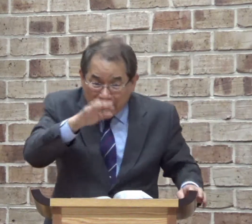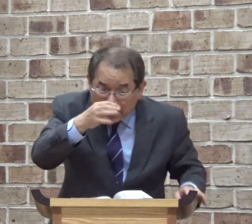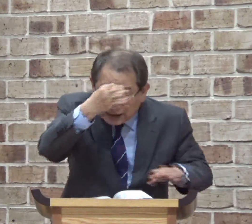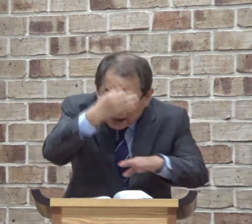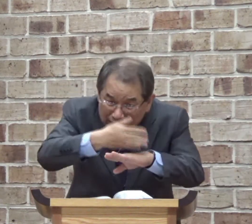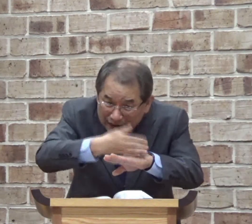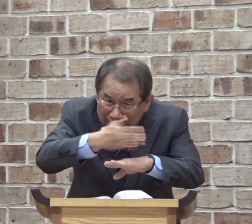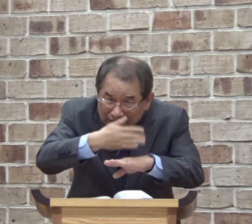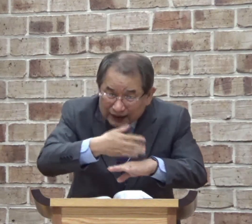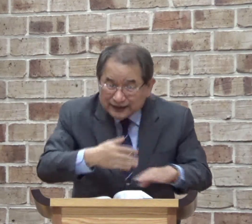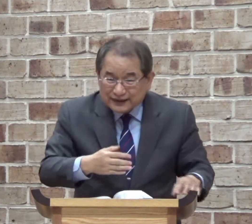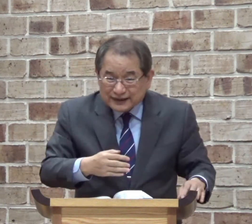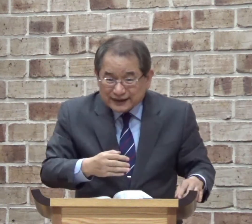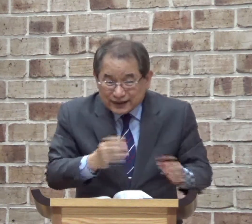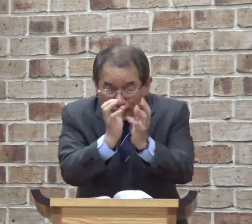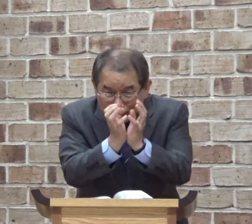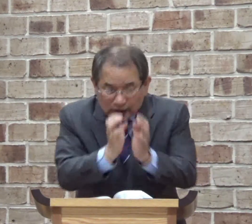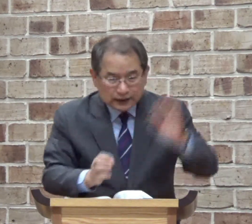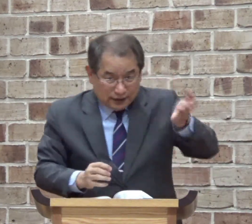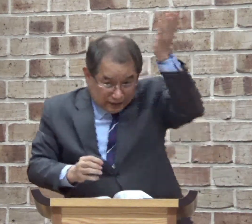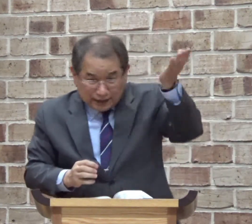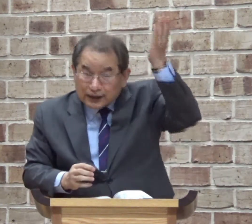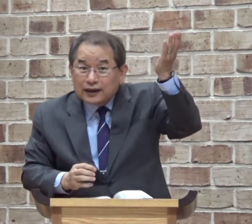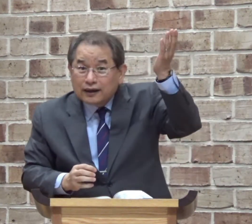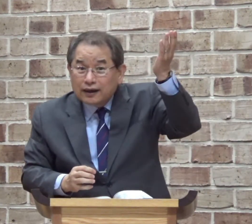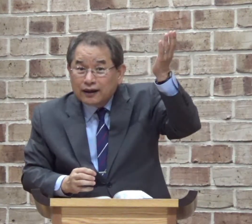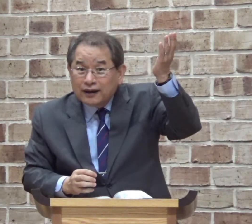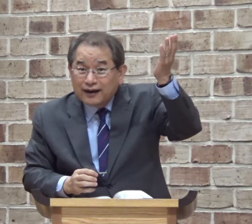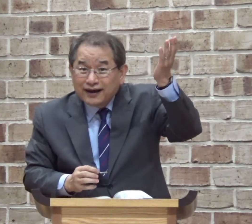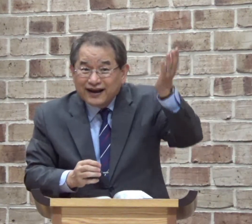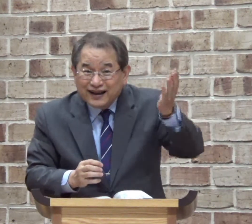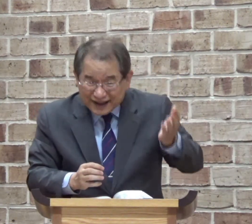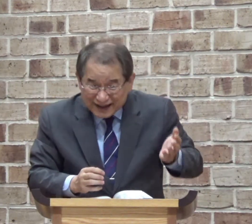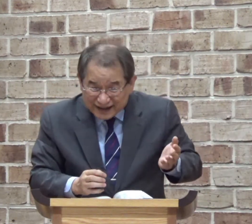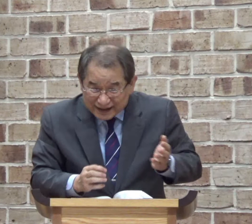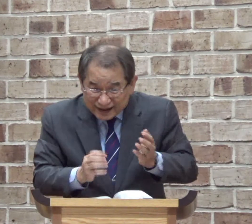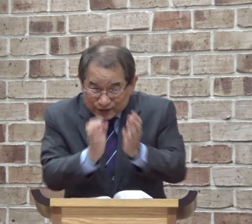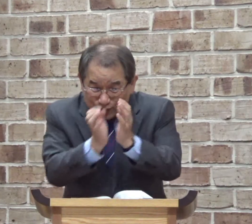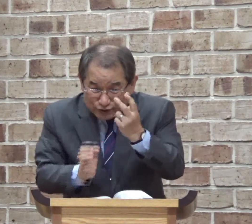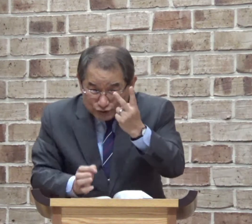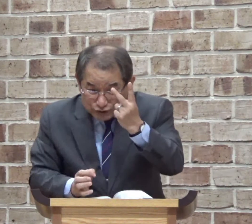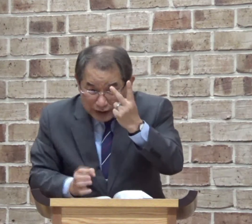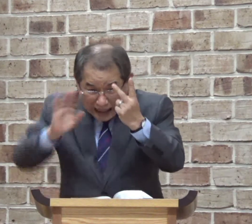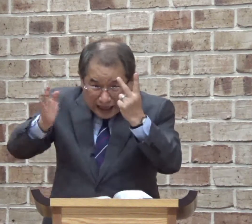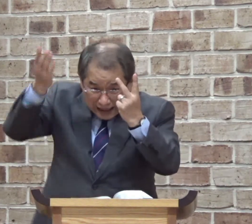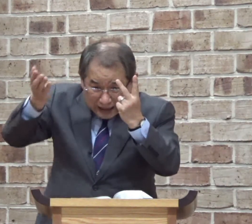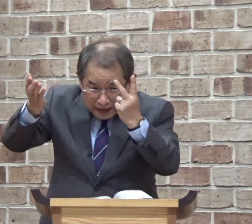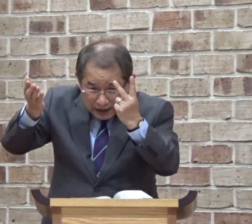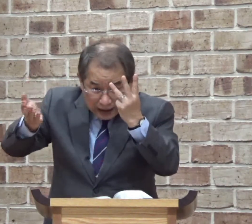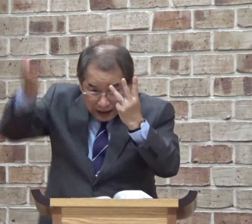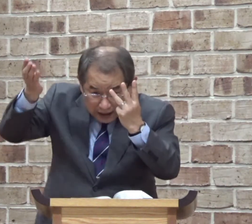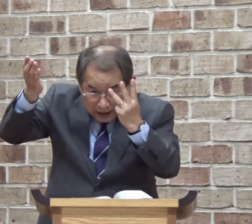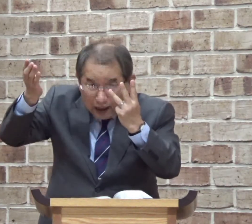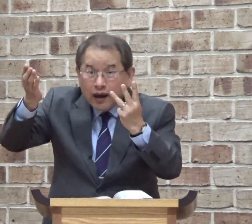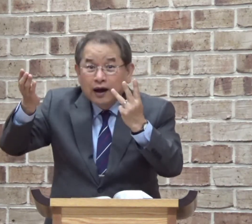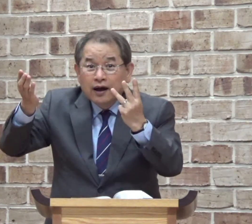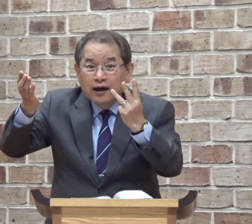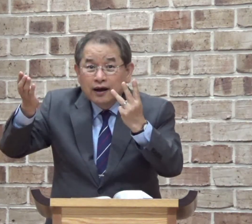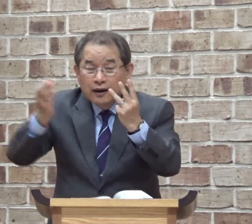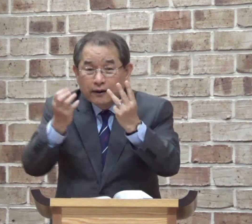저는 더 그 이상의 갭을 가지고 별 이상입니다. 너무 괴로웠습니다. 그가.